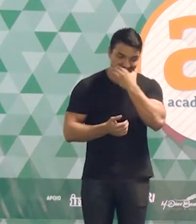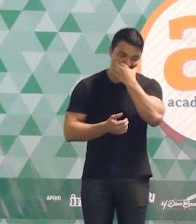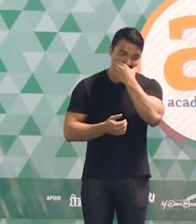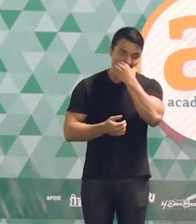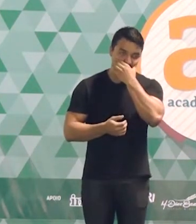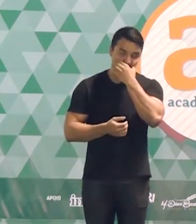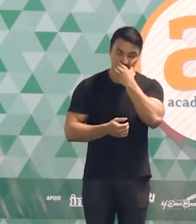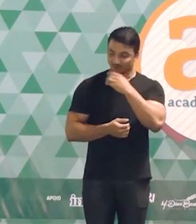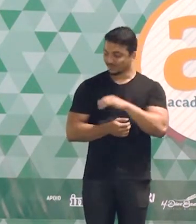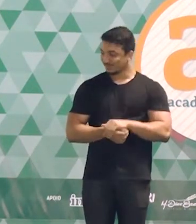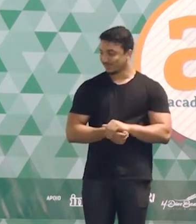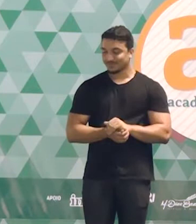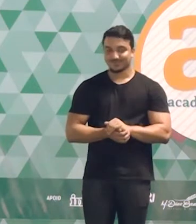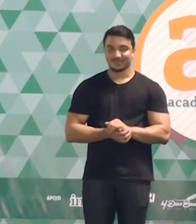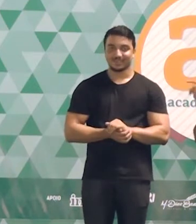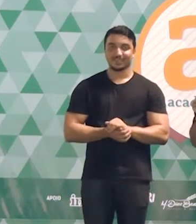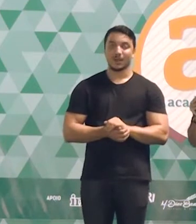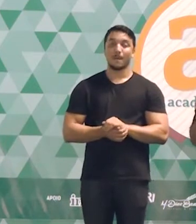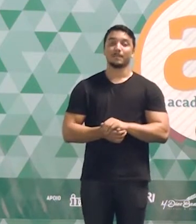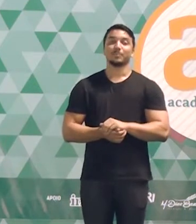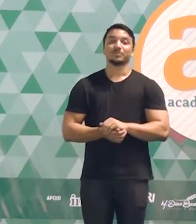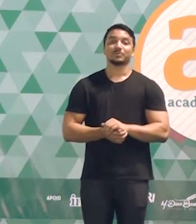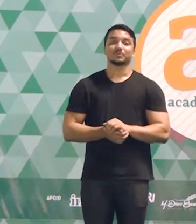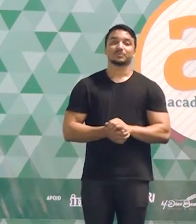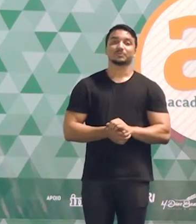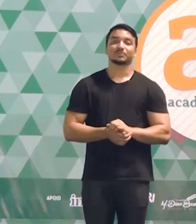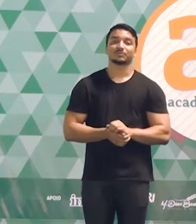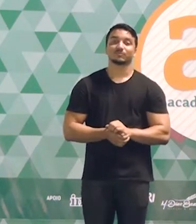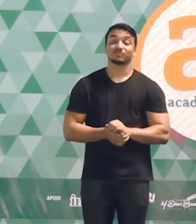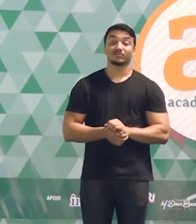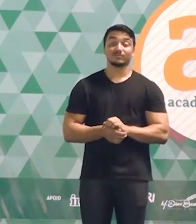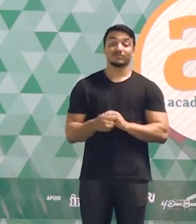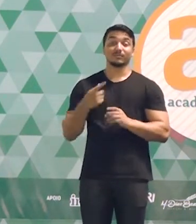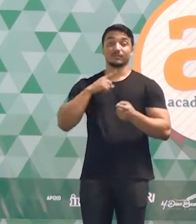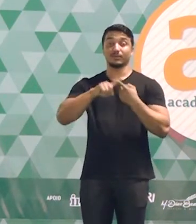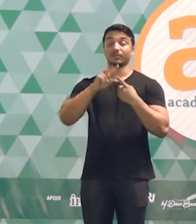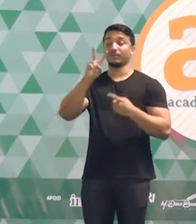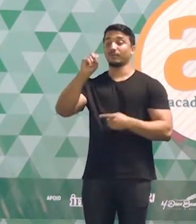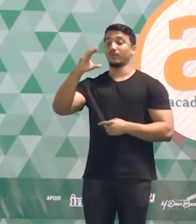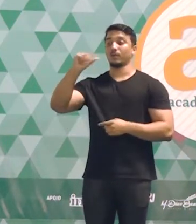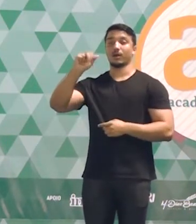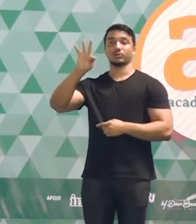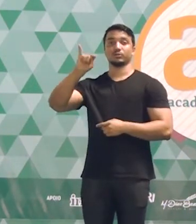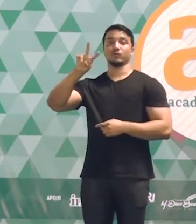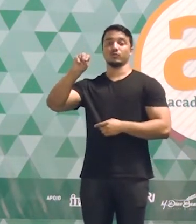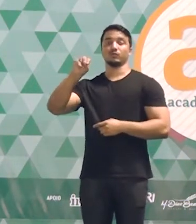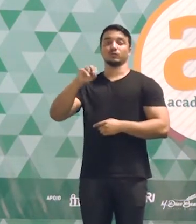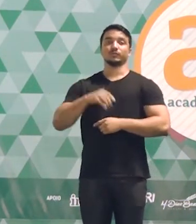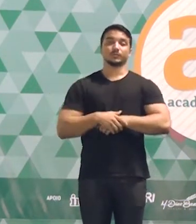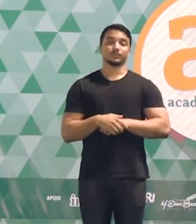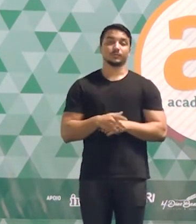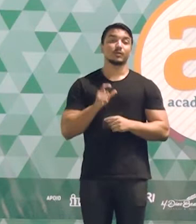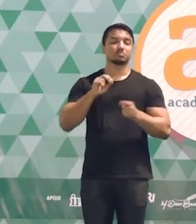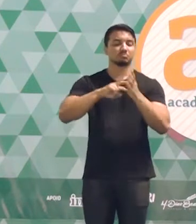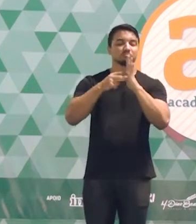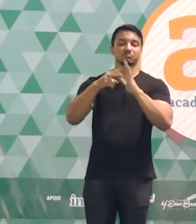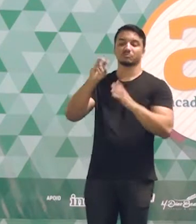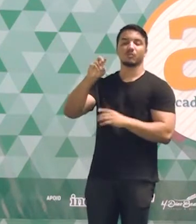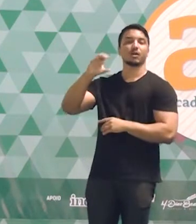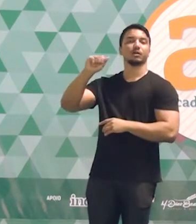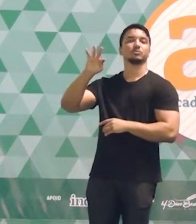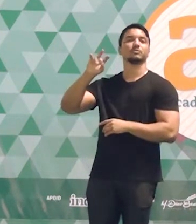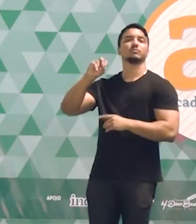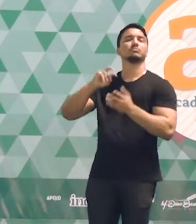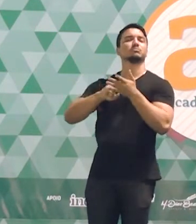Meu filho, cada um que parece dois. E também os vocativos. O que é